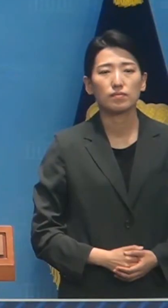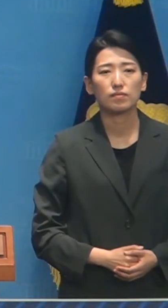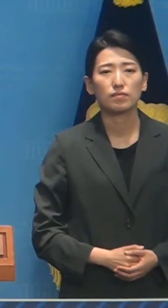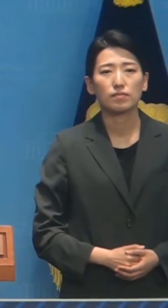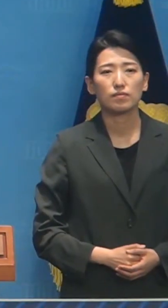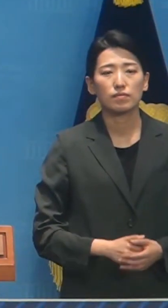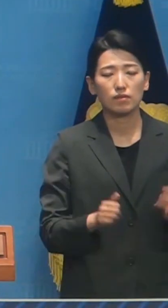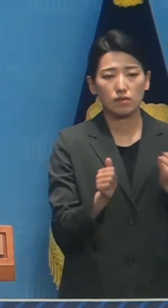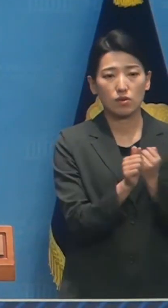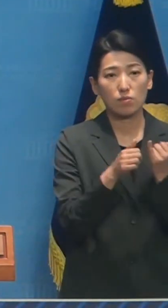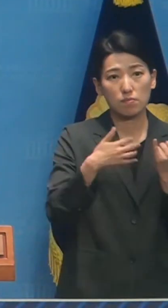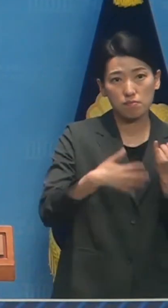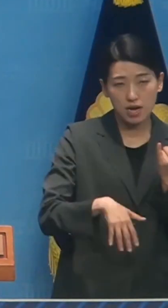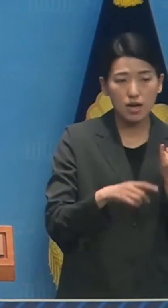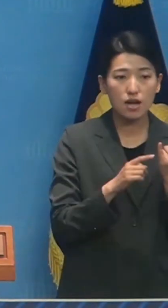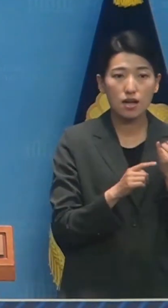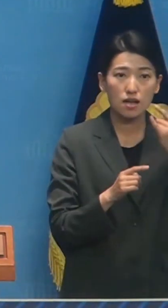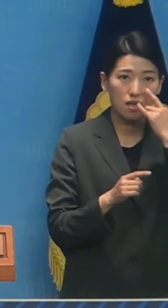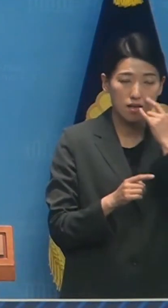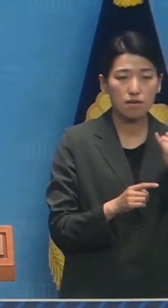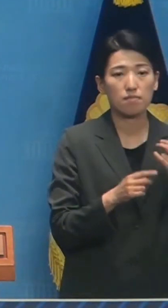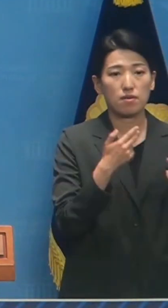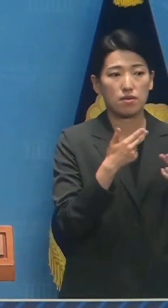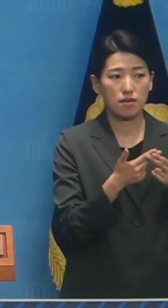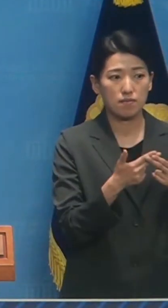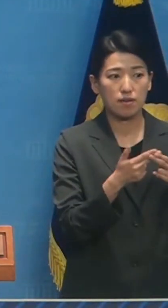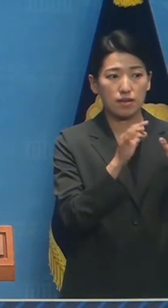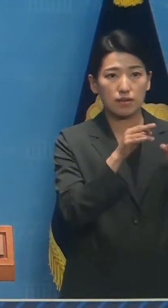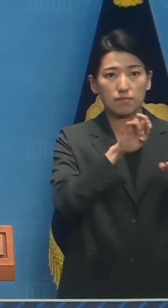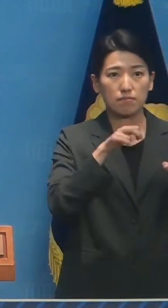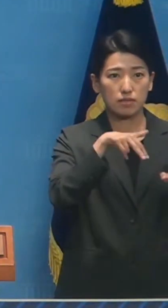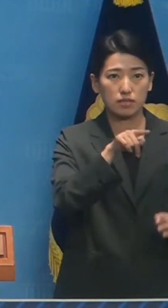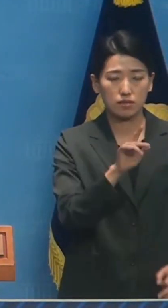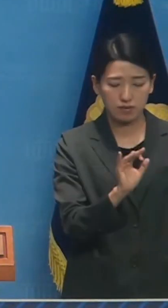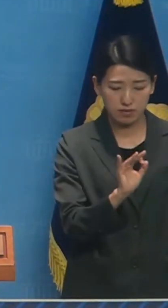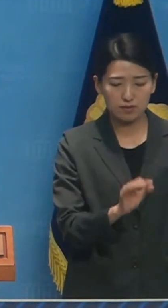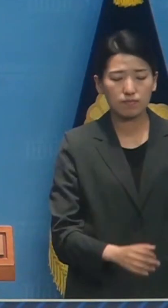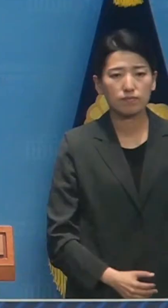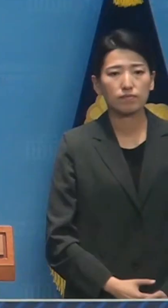미용협회 김민정 대표님 모셨습니다.